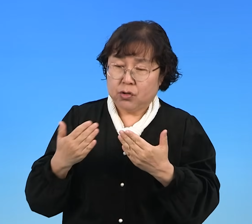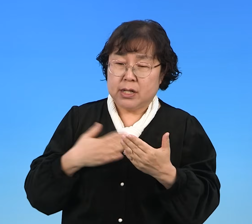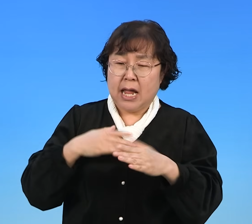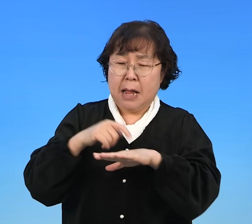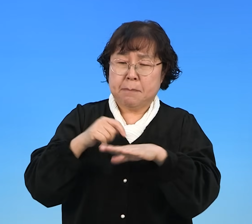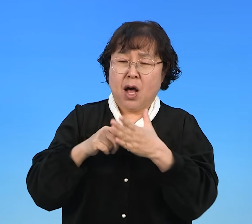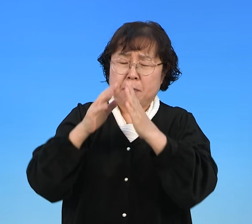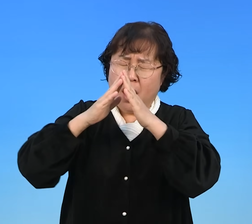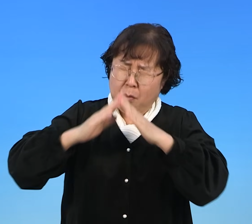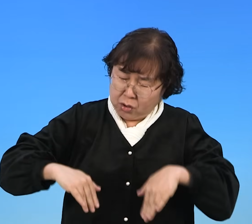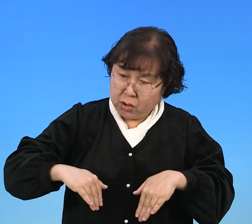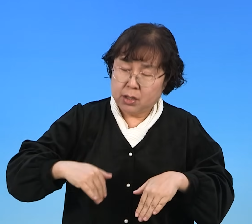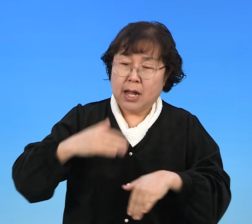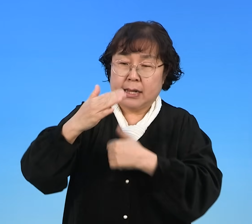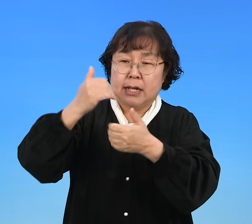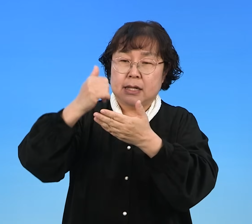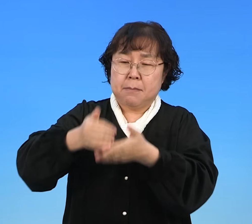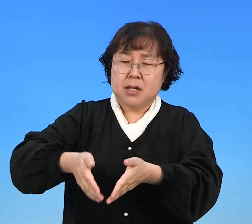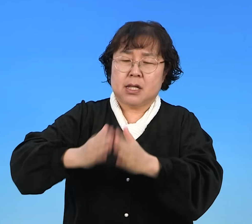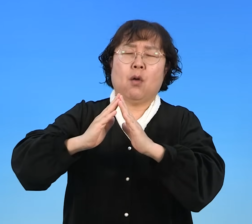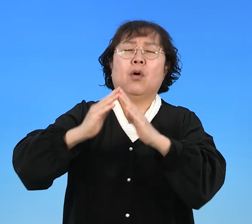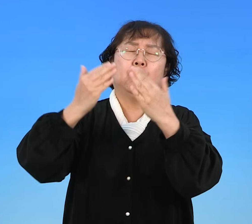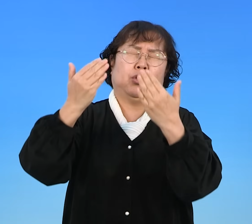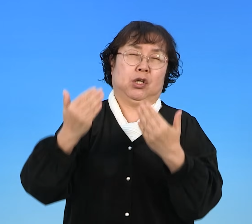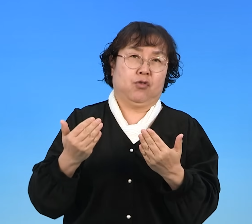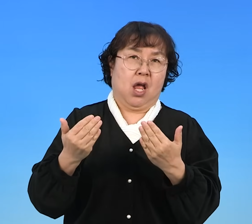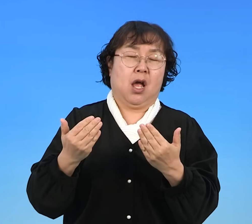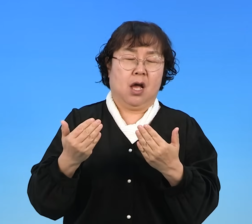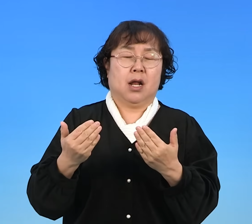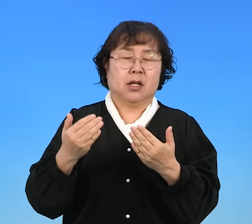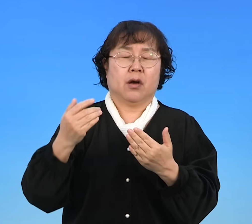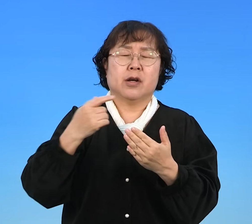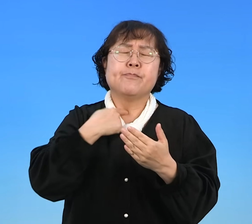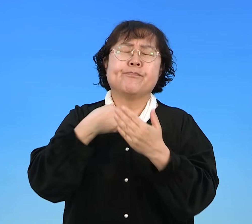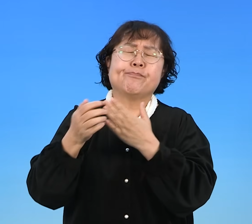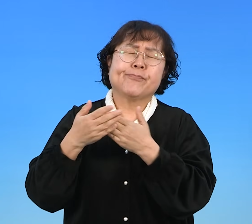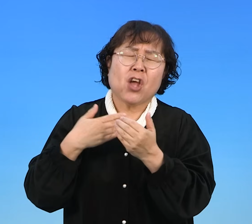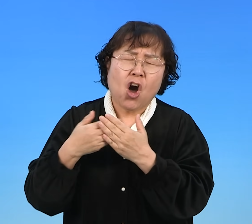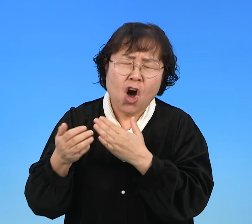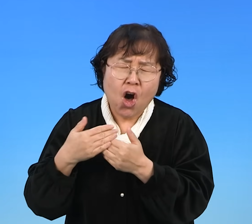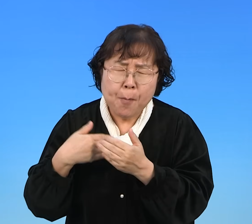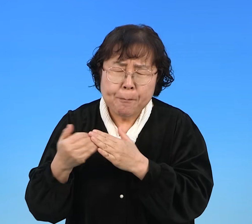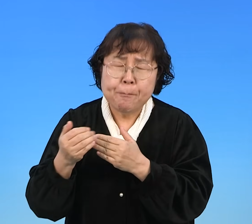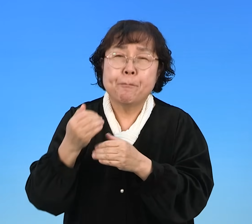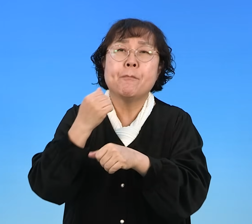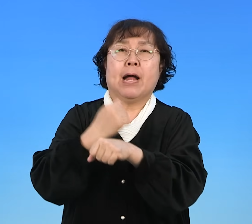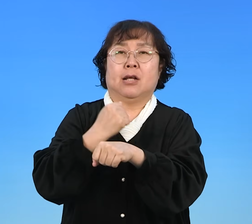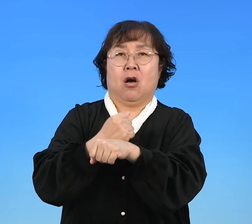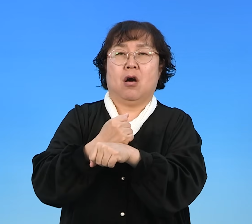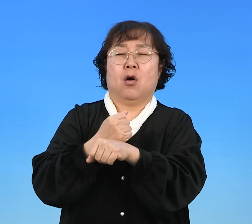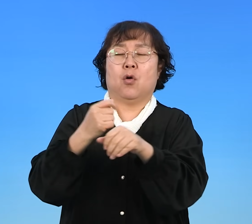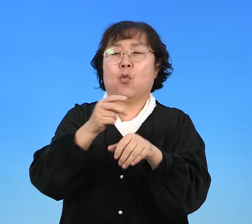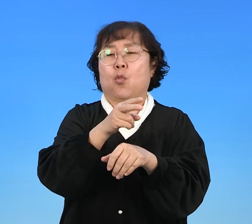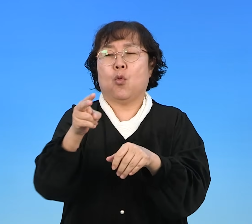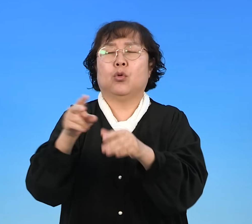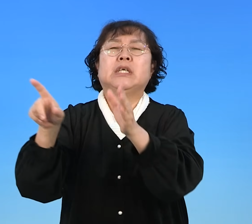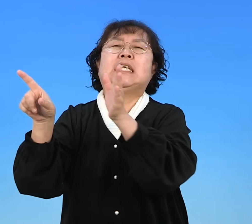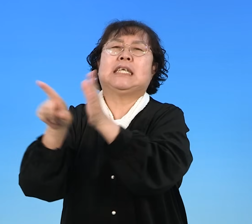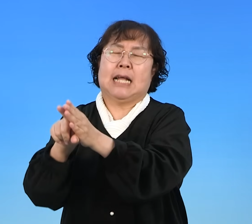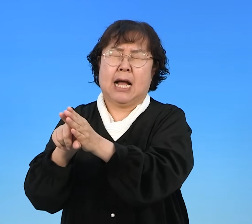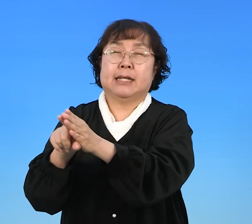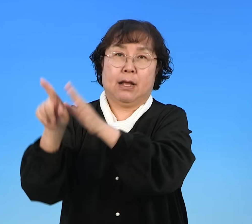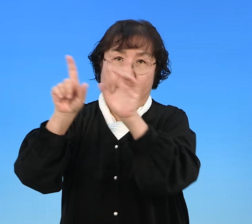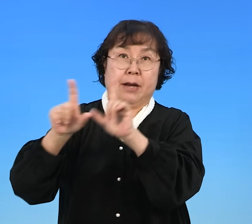무너져 버렸는데 회복시켜 주시는구나. 그래서 제가 오늘 설교 제목을 하나님께서 일하시도록